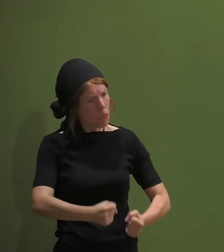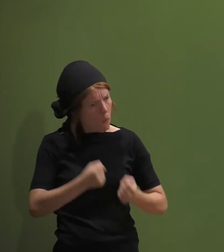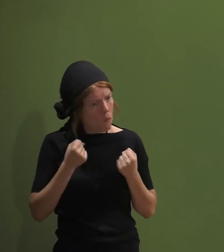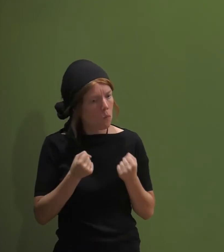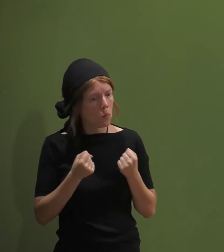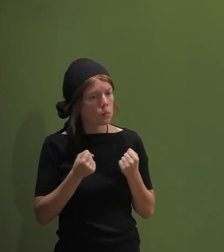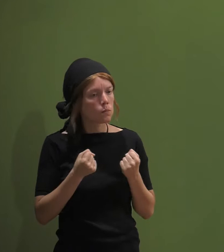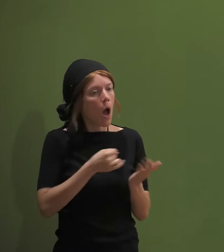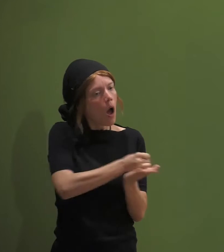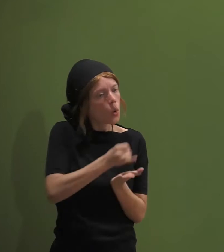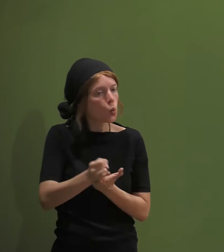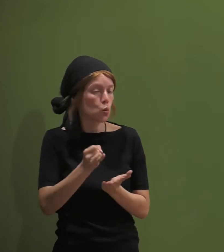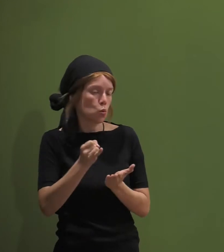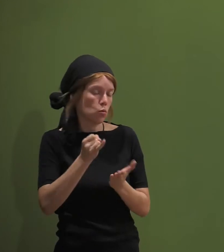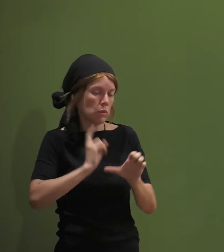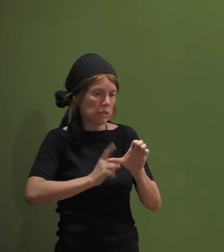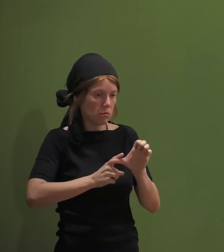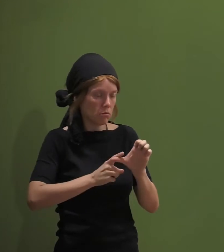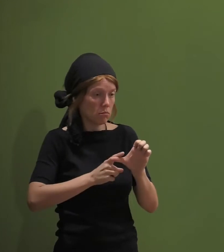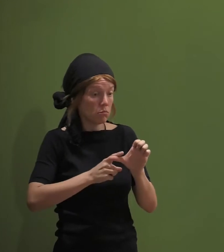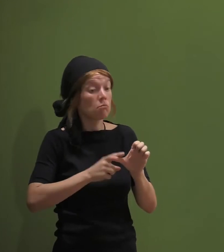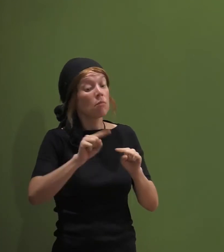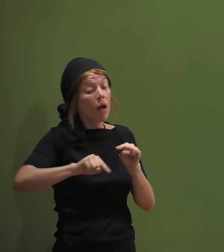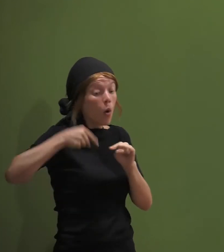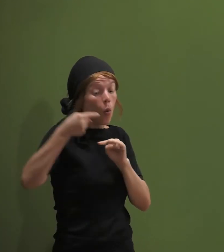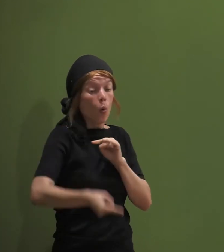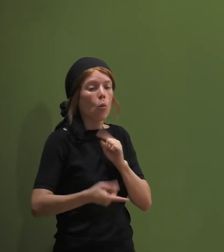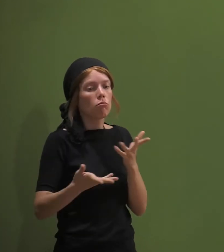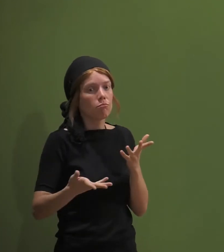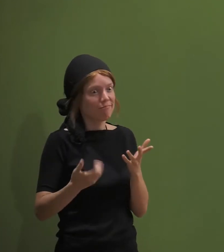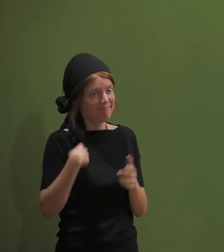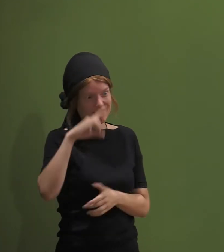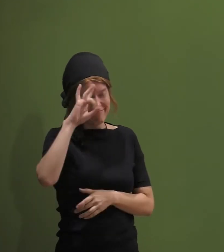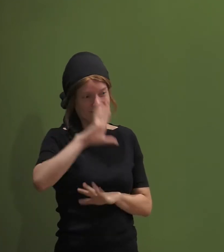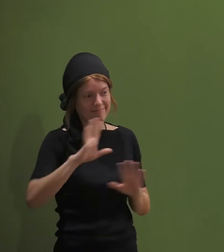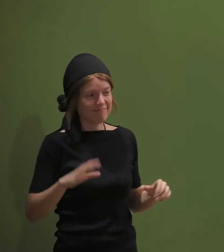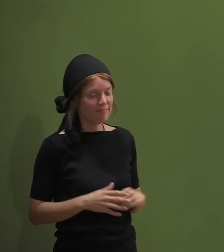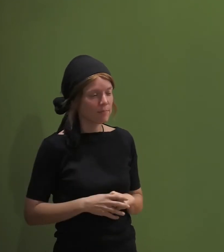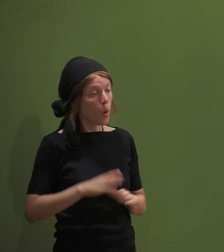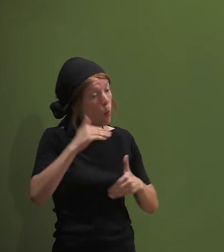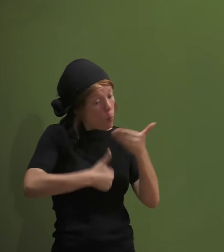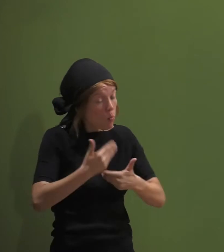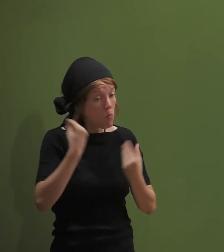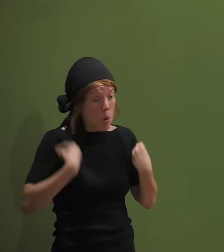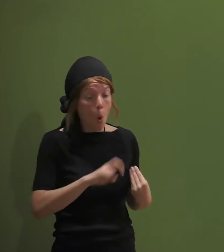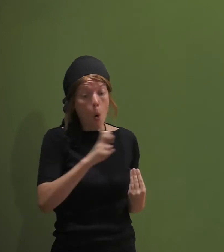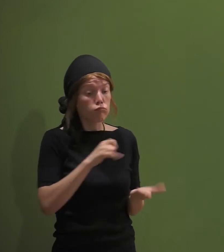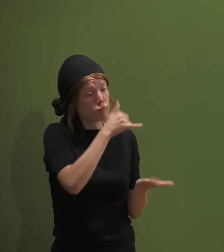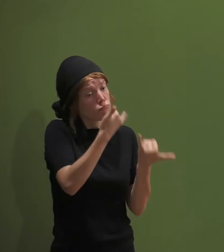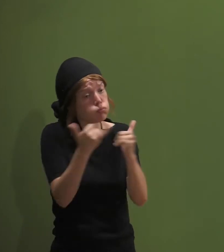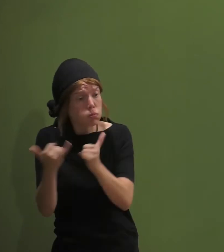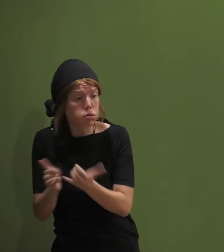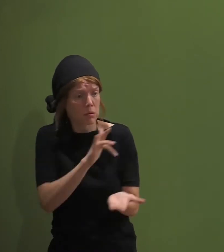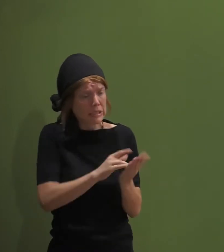intensificación de la agricultura extremeña, cuyo efecto sobre la economía regional fue realmente impresionante. Este proceso, junto con otros eventos que se